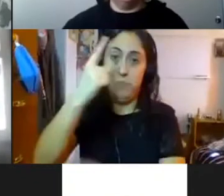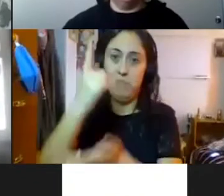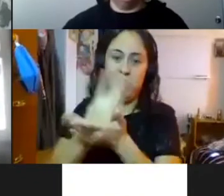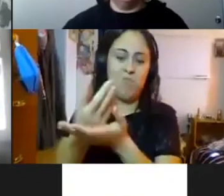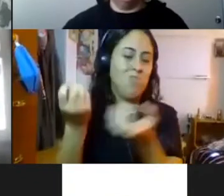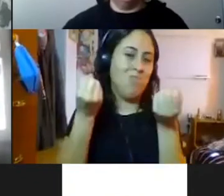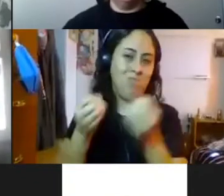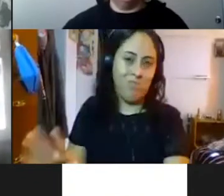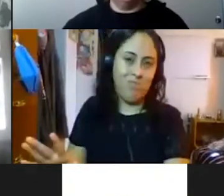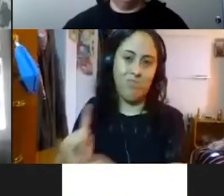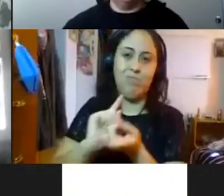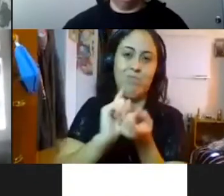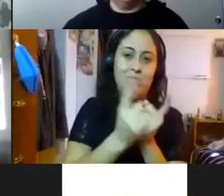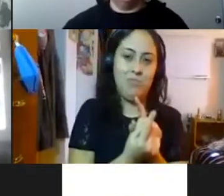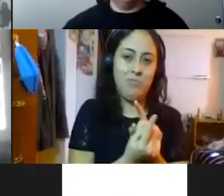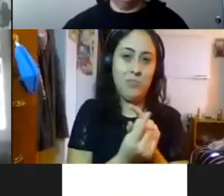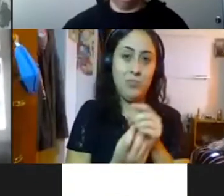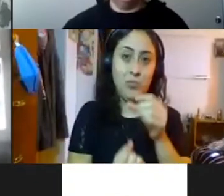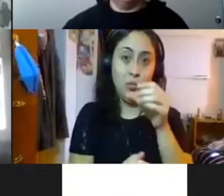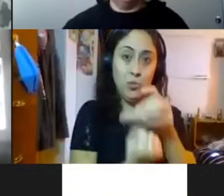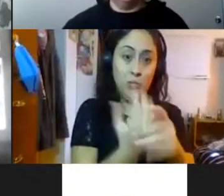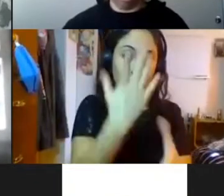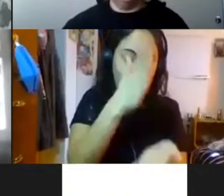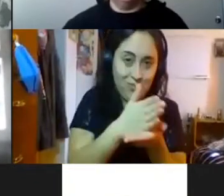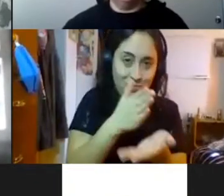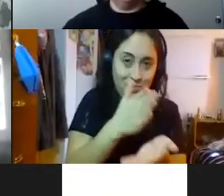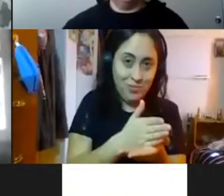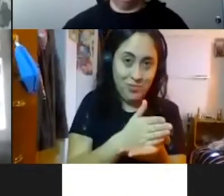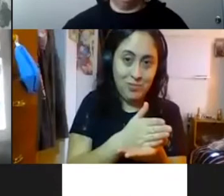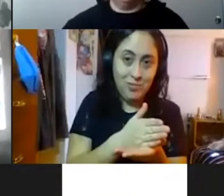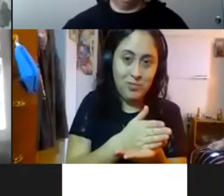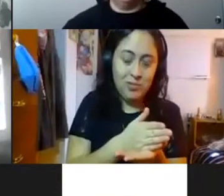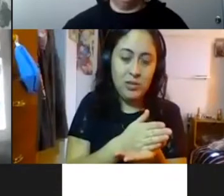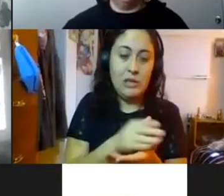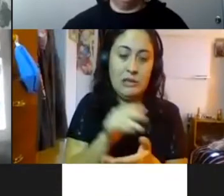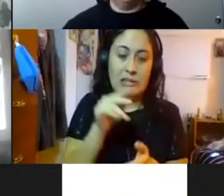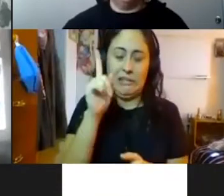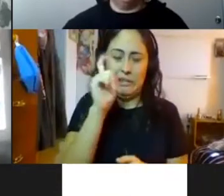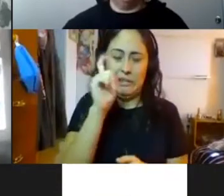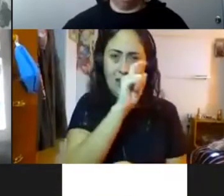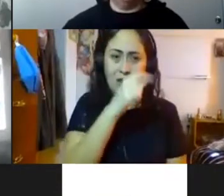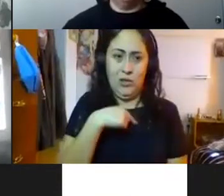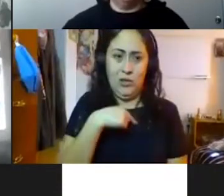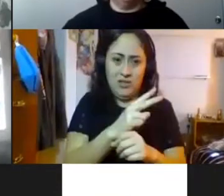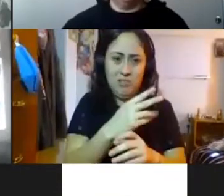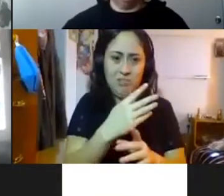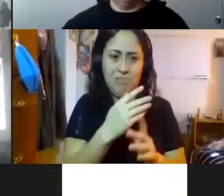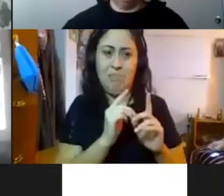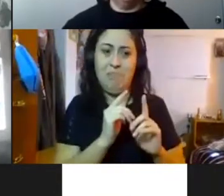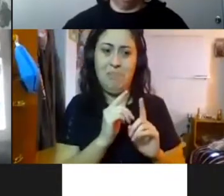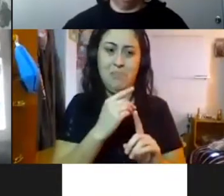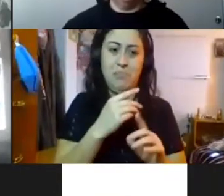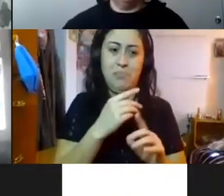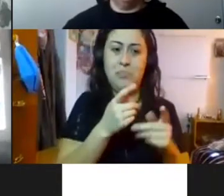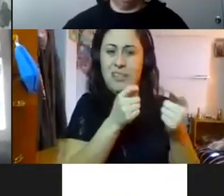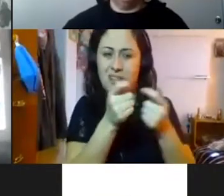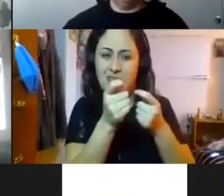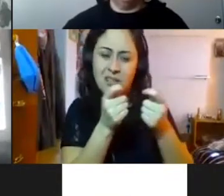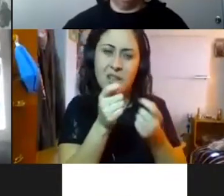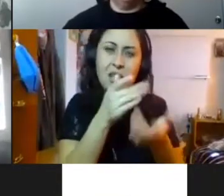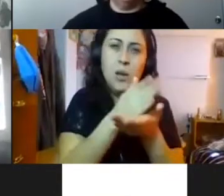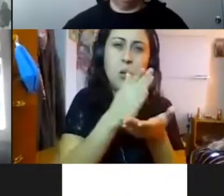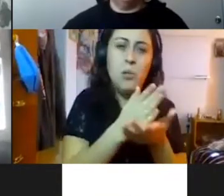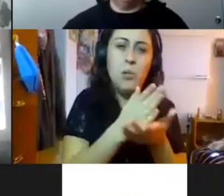y la verdad es que venía llegando a un nuevo trabajo y fue muy difícil de abordar en relación a las personas que hacían la gestión en la escuela.